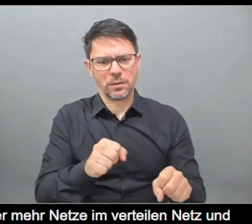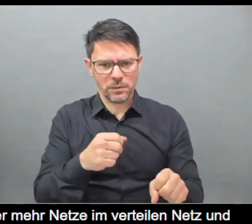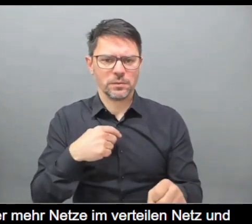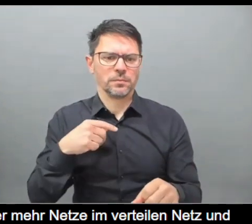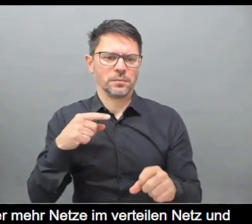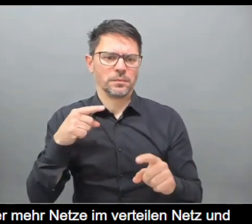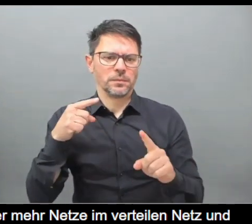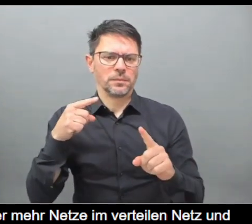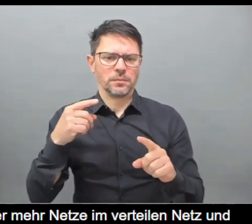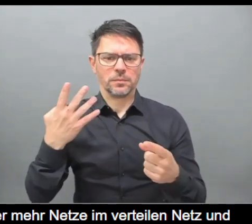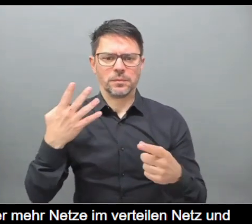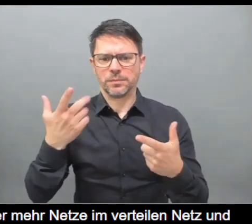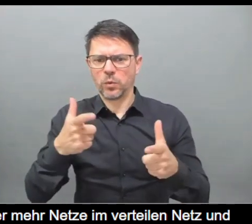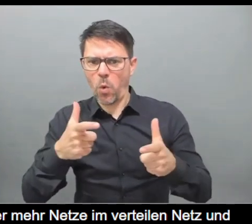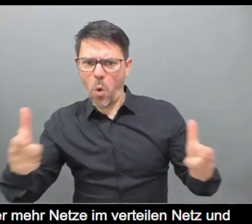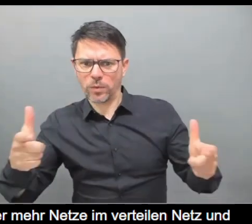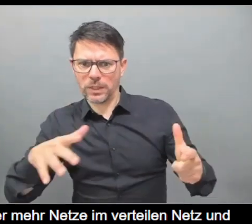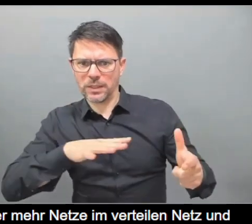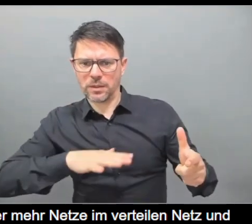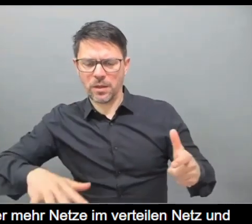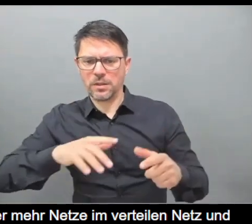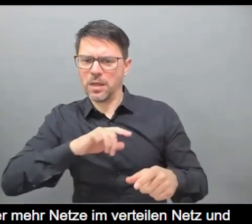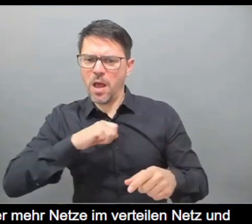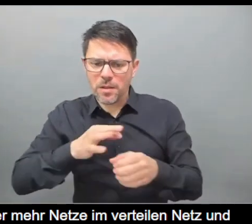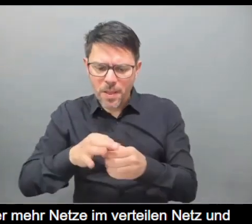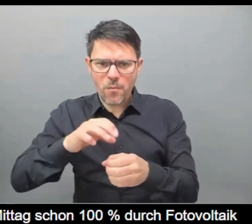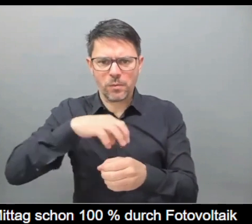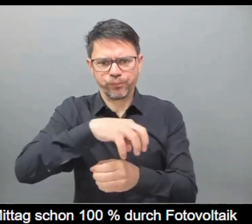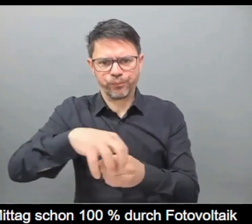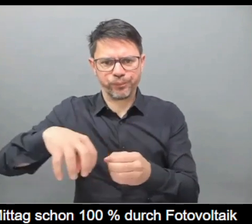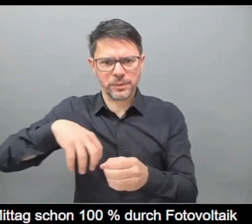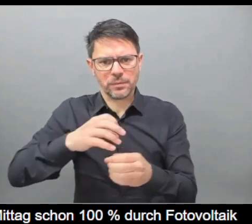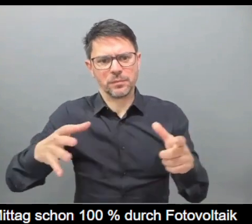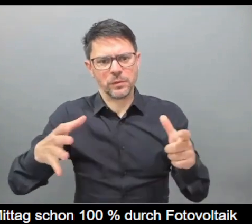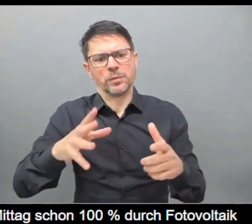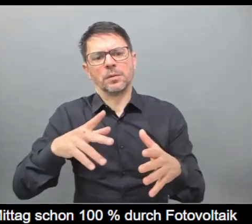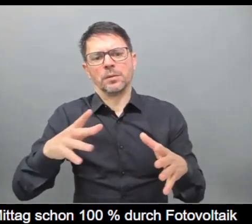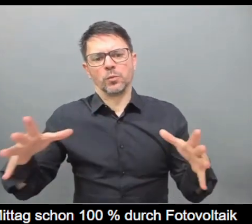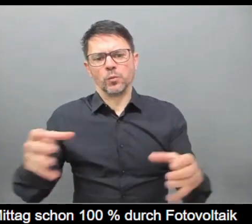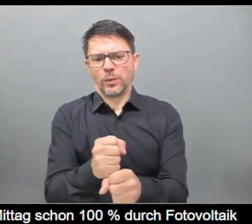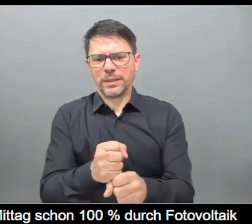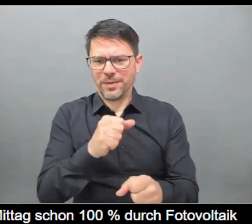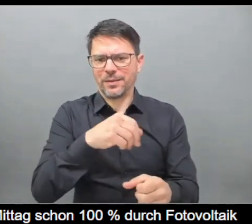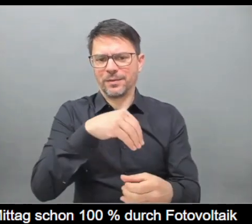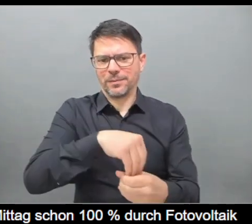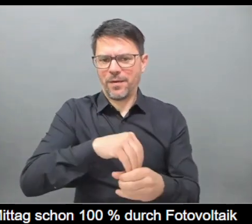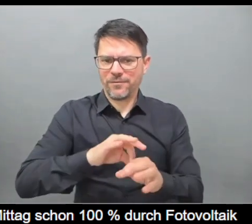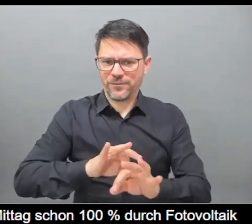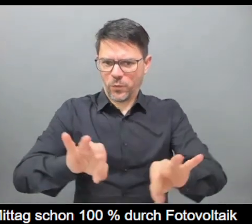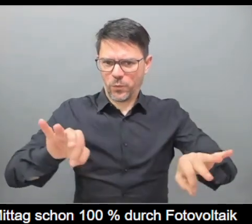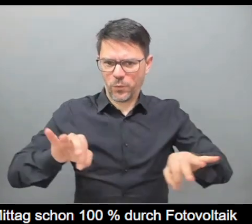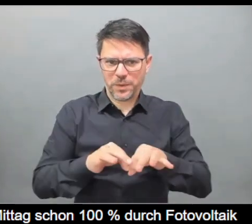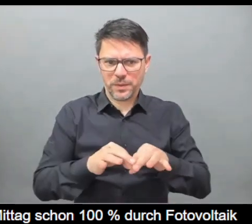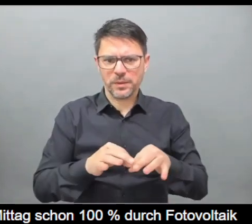voranzubringen. Ich habe vor wenigen Tagen auch mit Herrn Habeck in einer Videoschalte dazu gesprochen, dass der Bund bitte sich